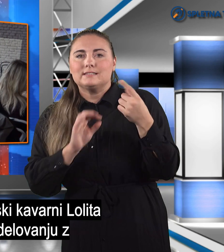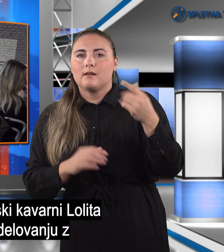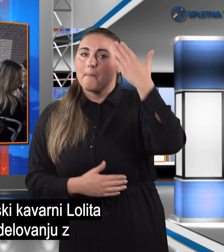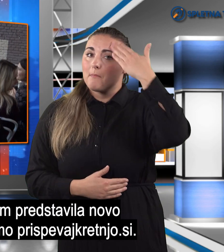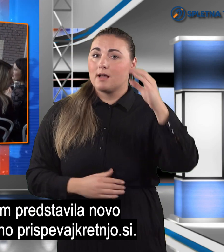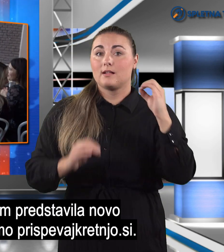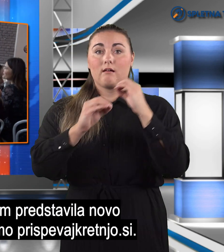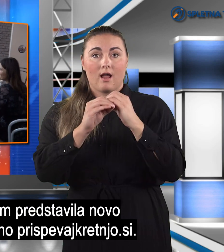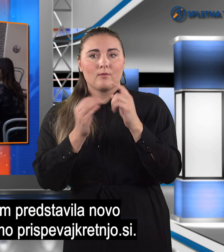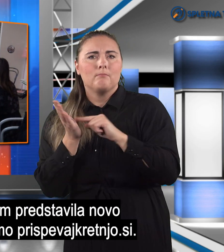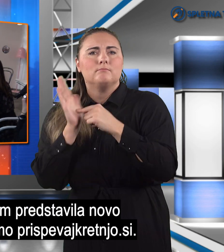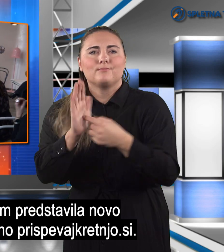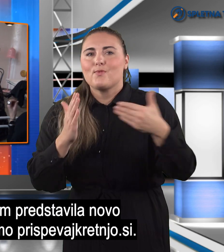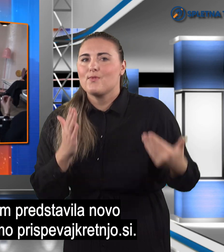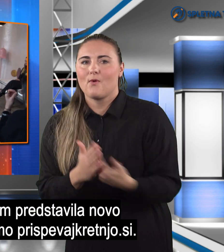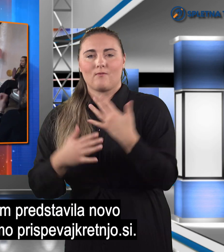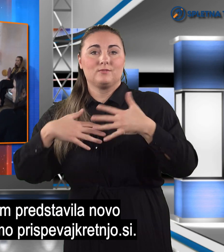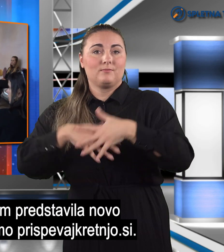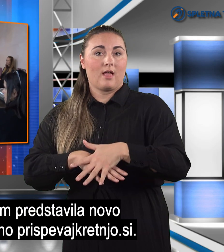Mastercardom predstavila novo spletno platformo